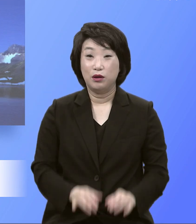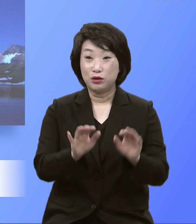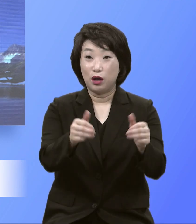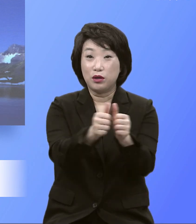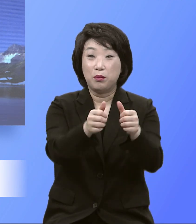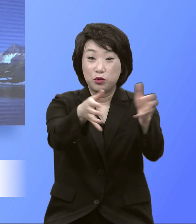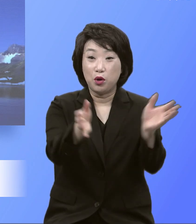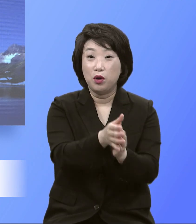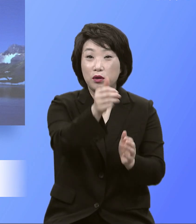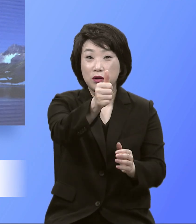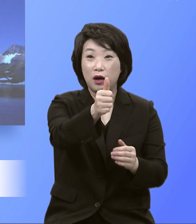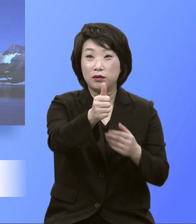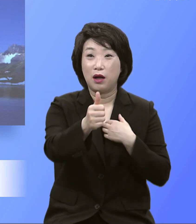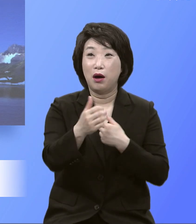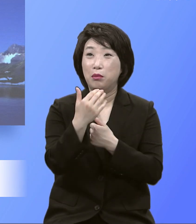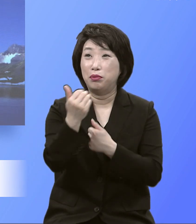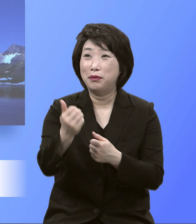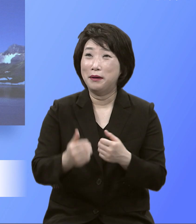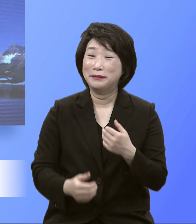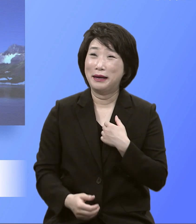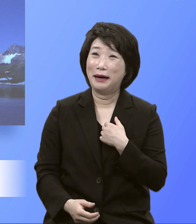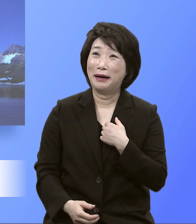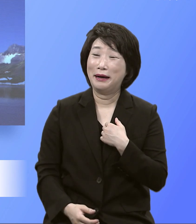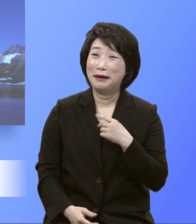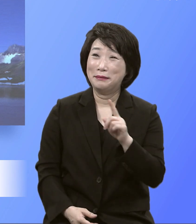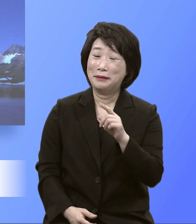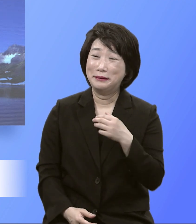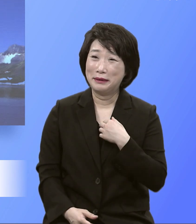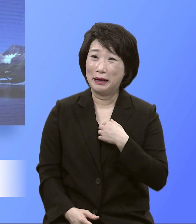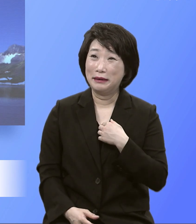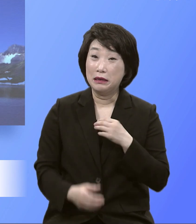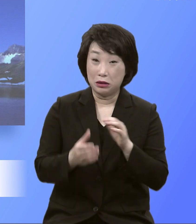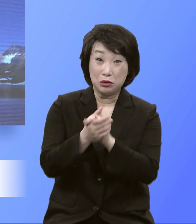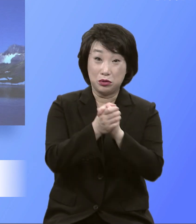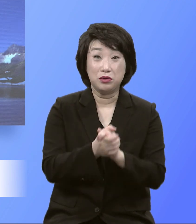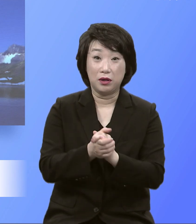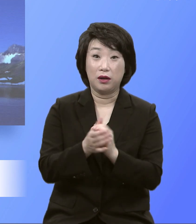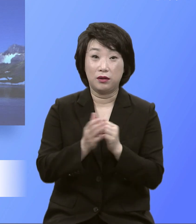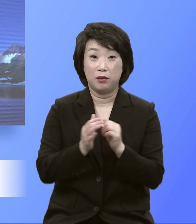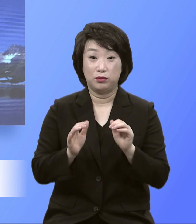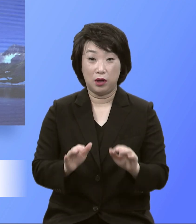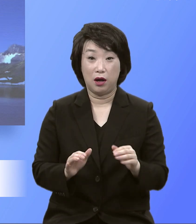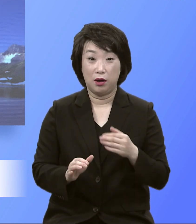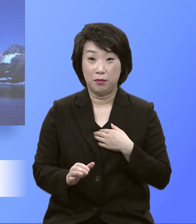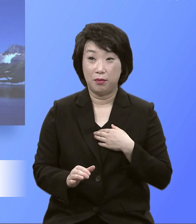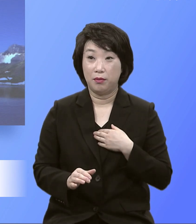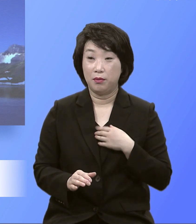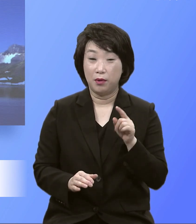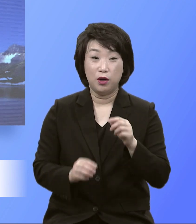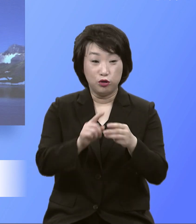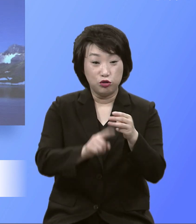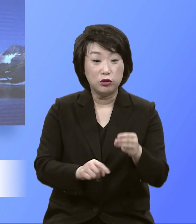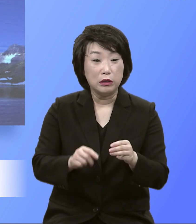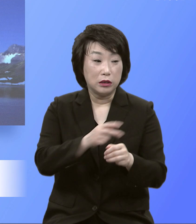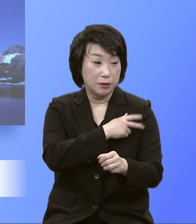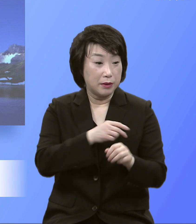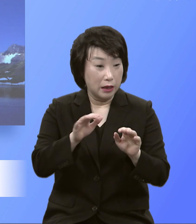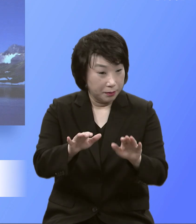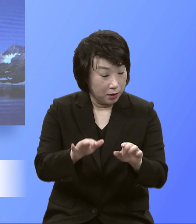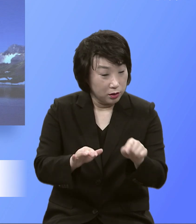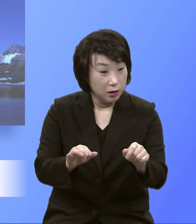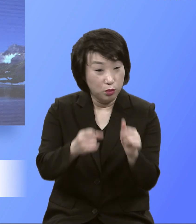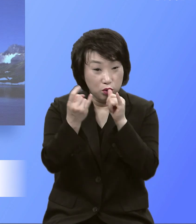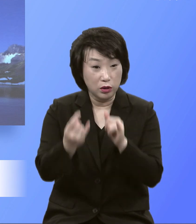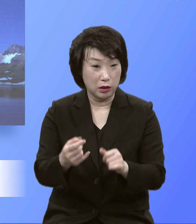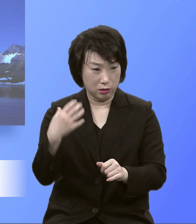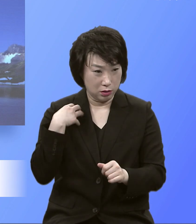남전도 회장이 저를 부르더래. 저 참 아주 가깝게 지냈거든요. 윤집사가 이번